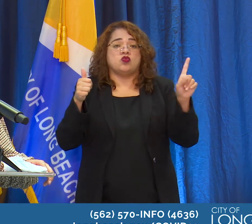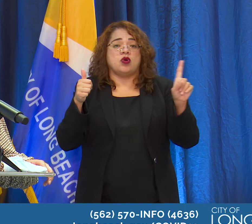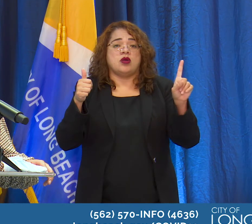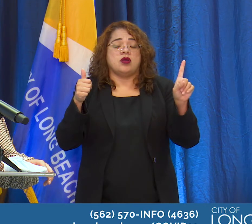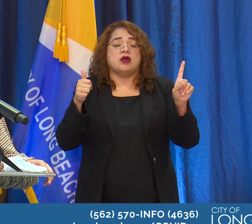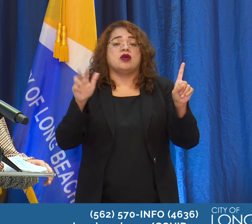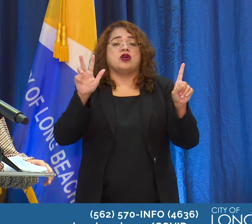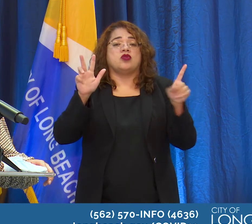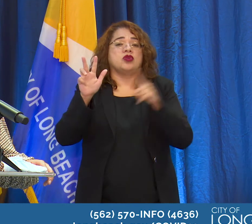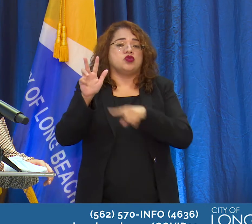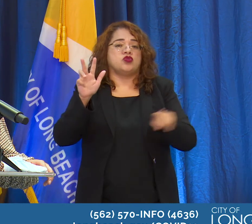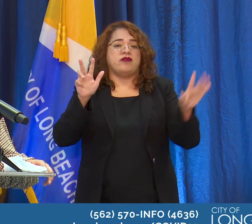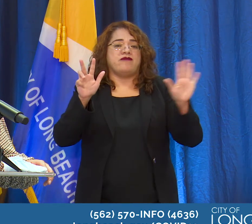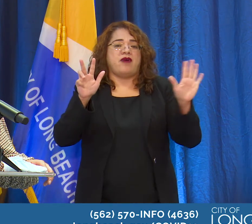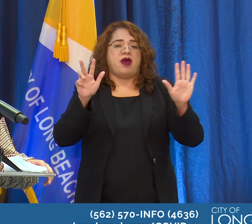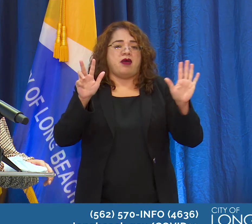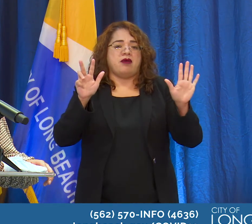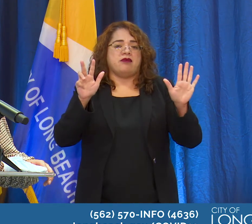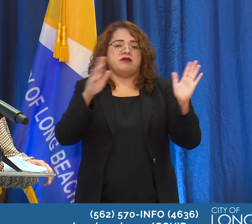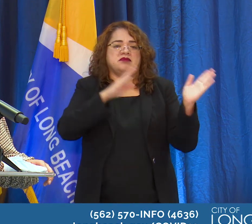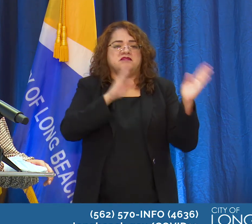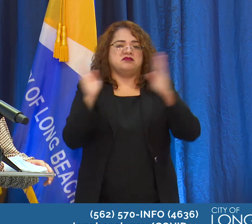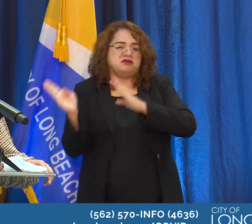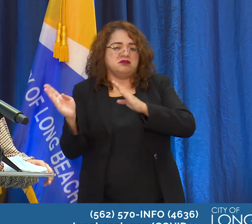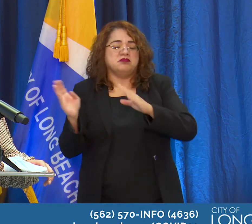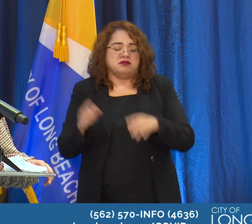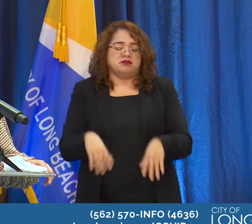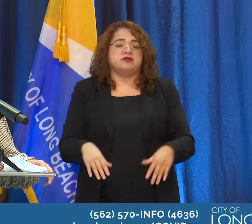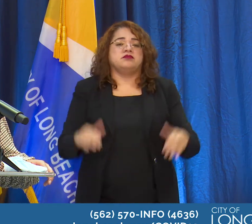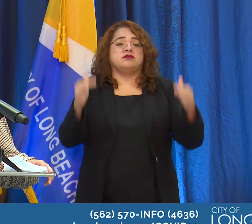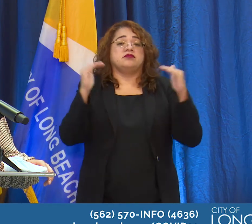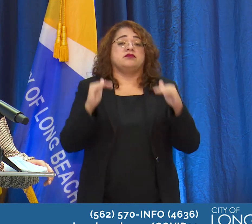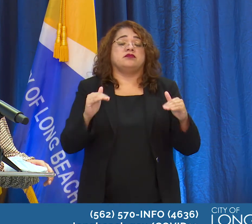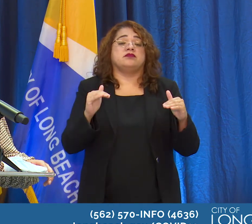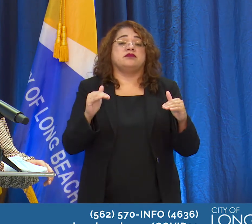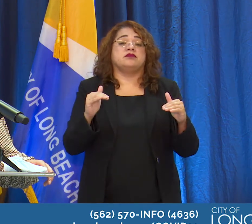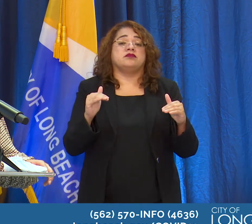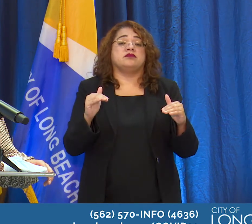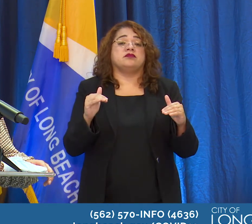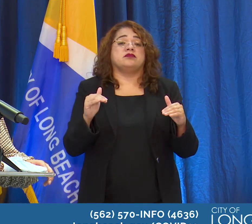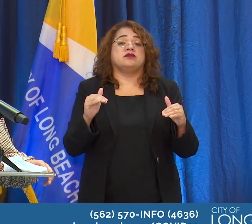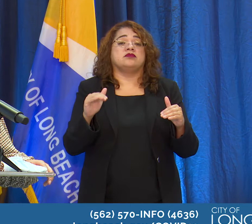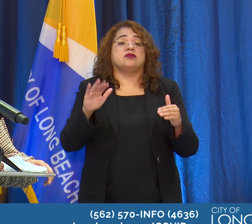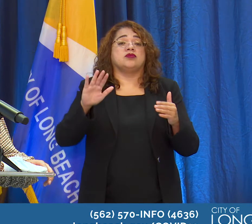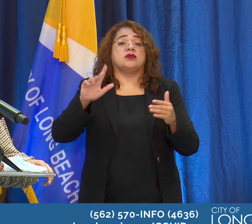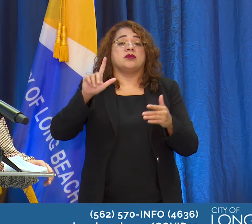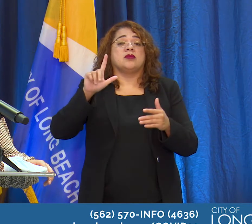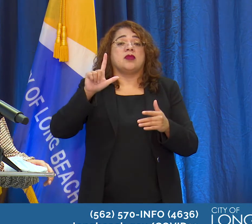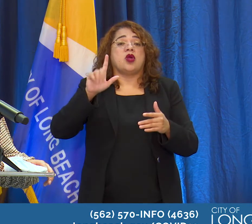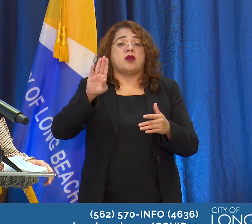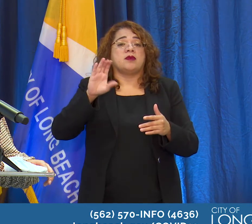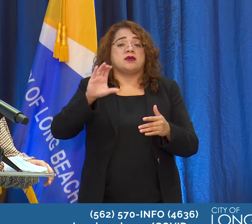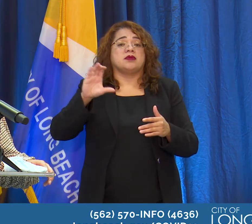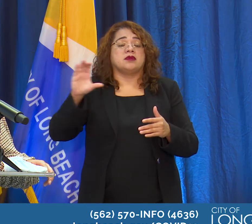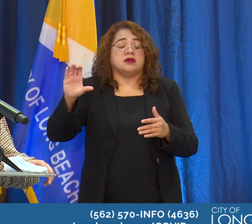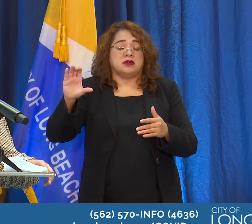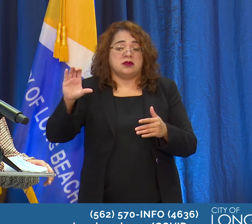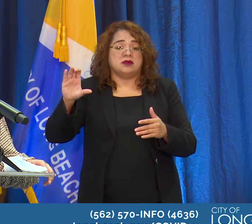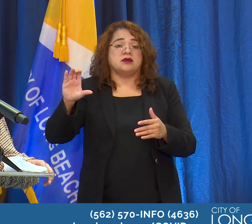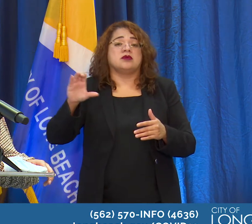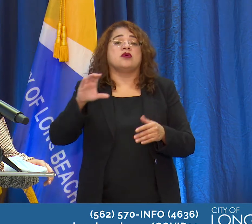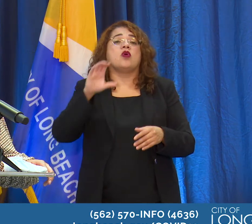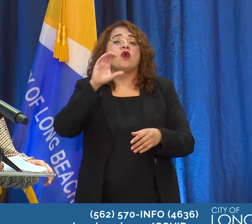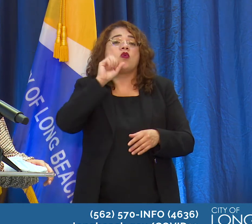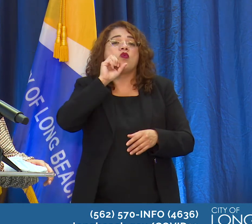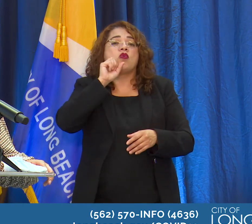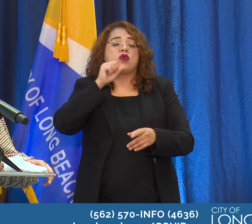de 3 a 5 de la tarde. También el Colegio de Long Beach, que está localizado por la